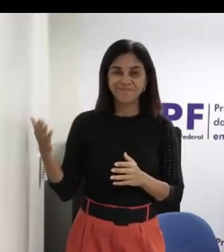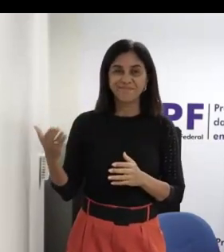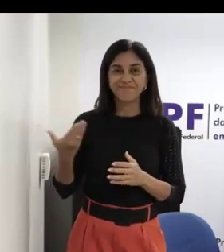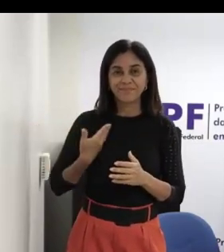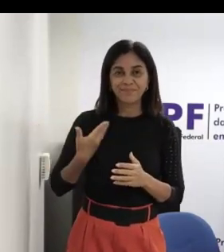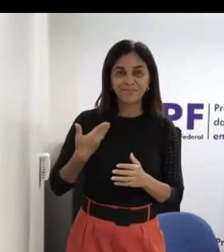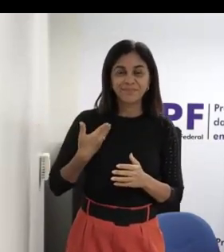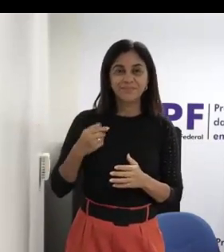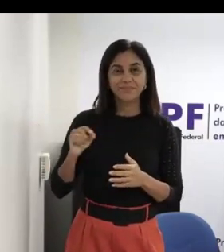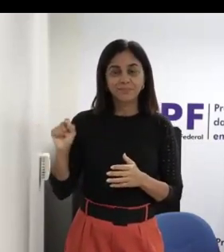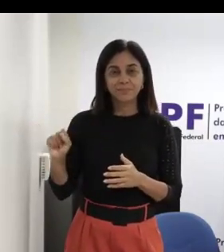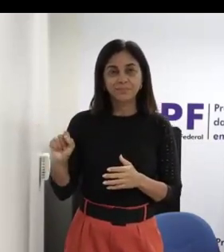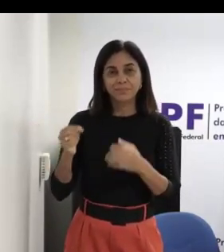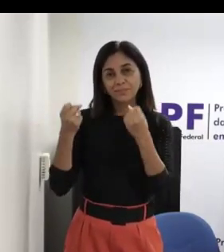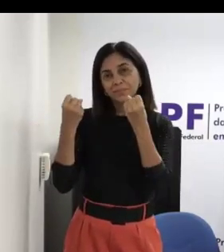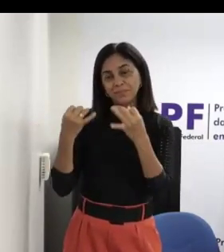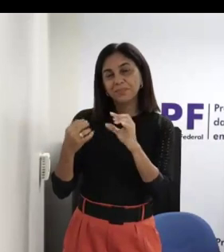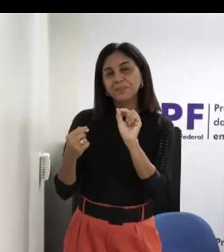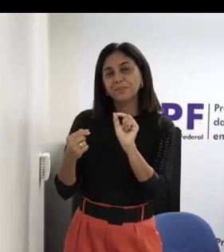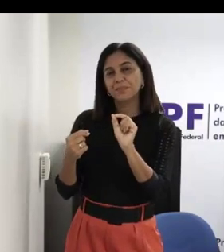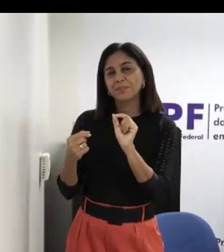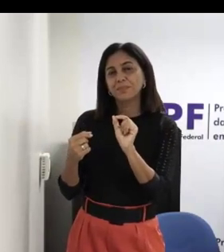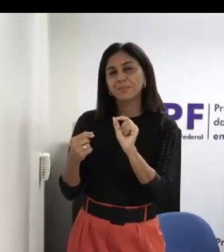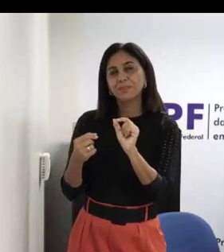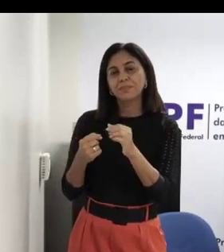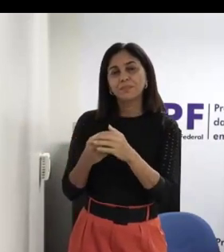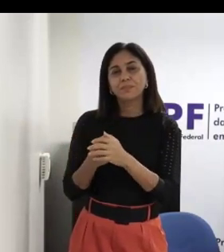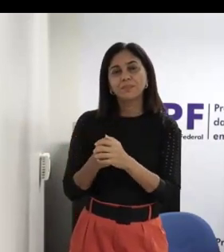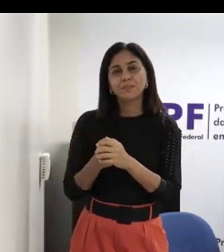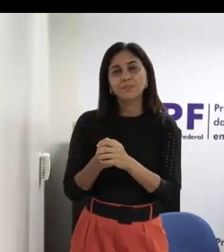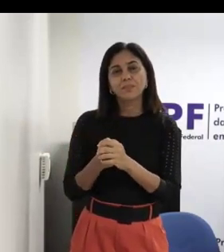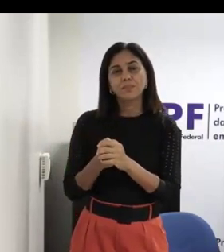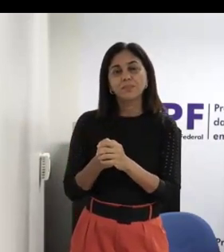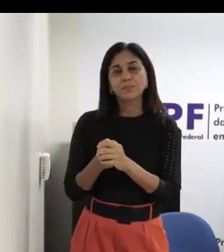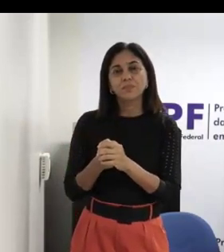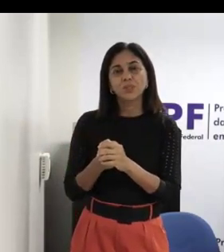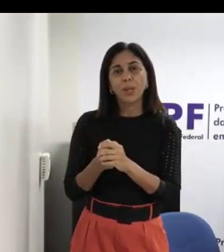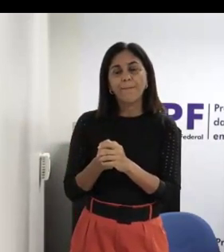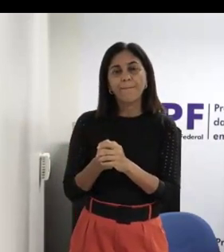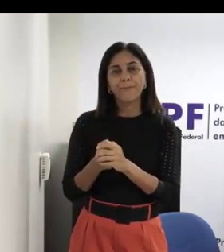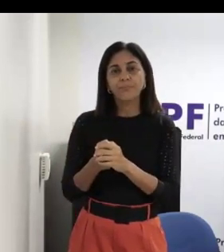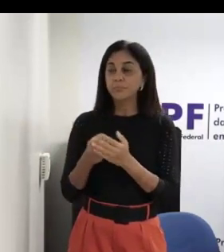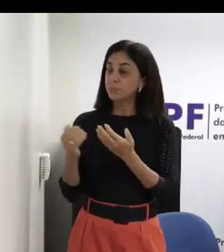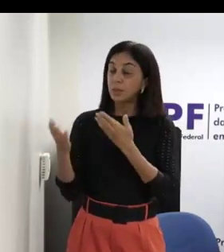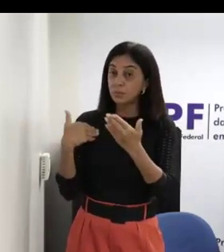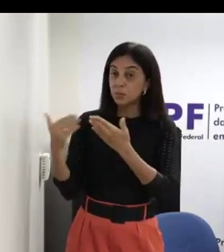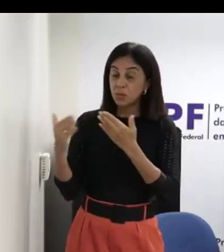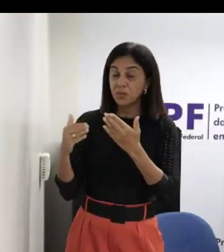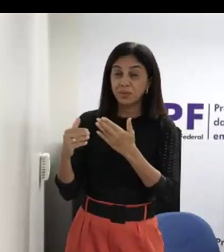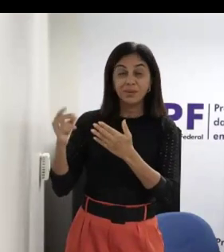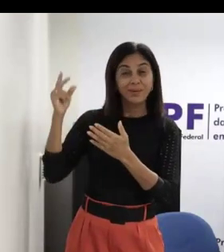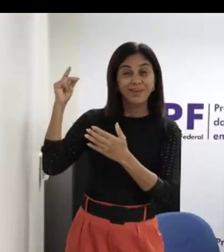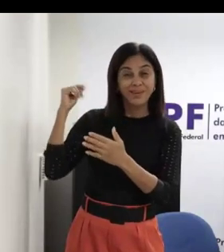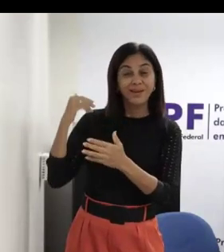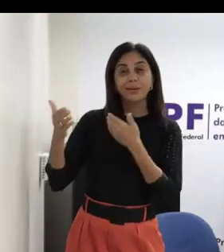colega absolutamente essencial T conversando com ela desde o início do projeto eu considero que ela é